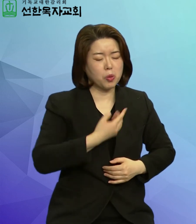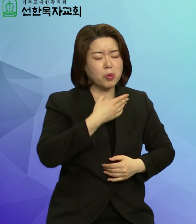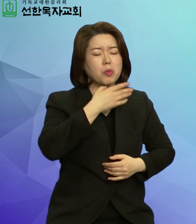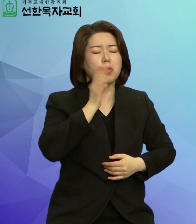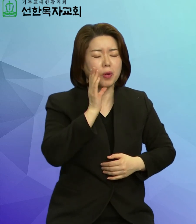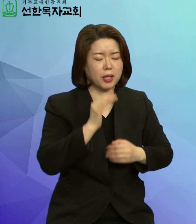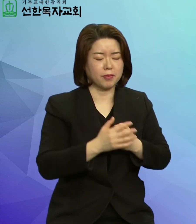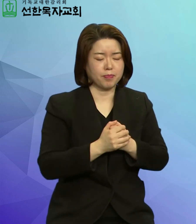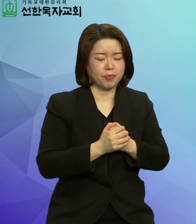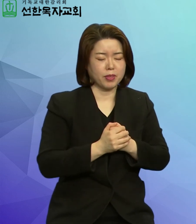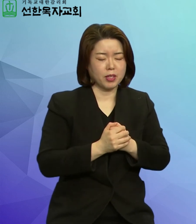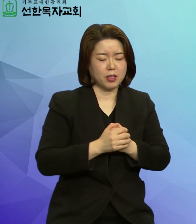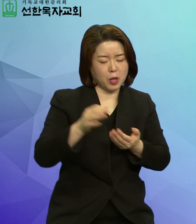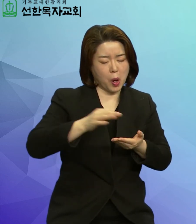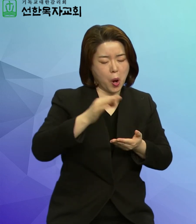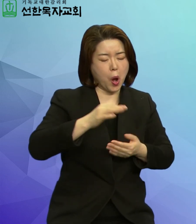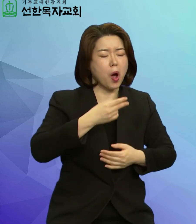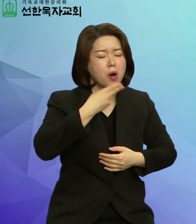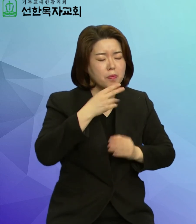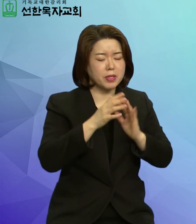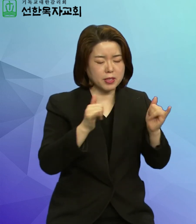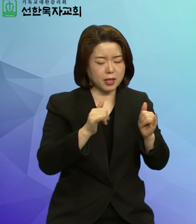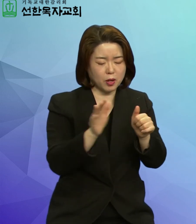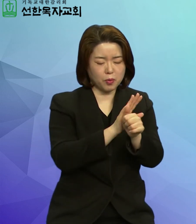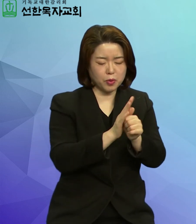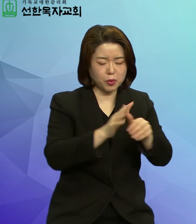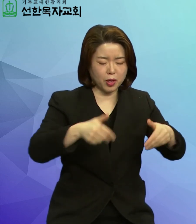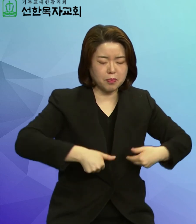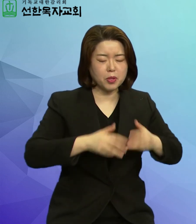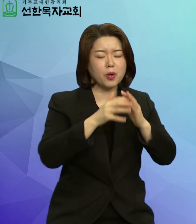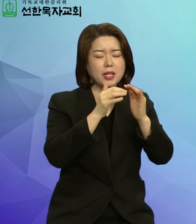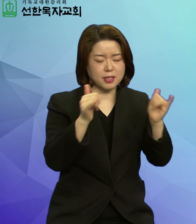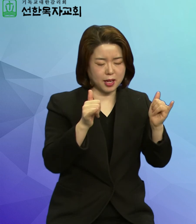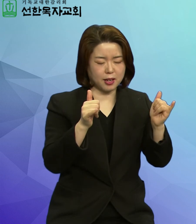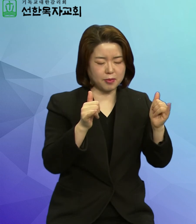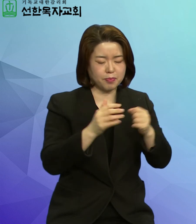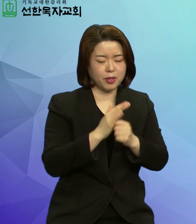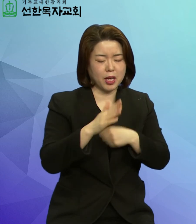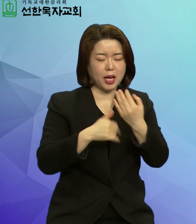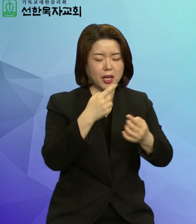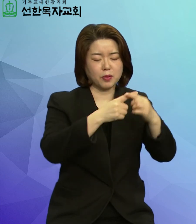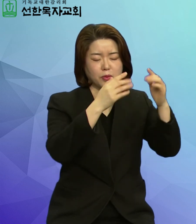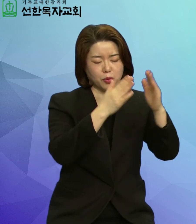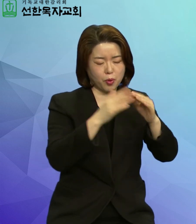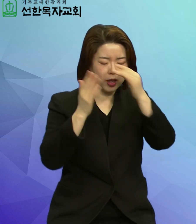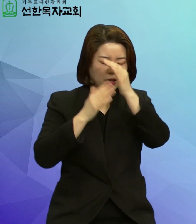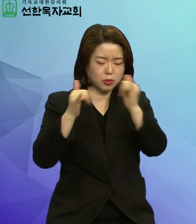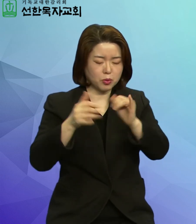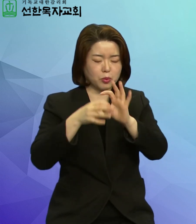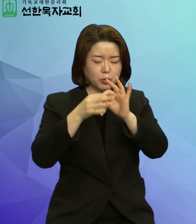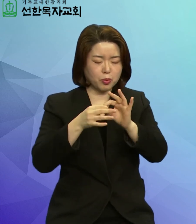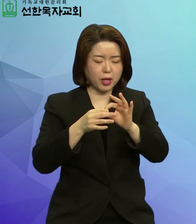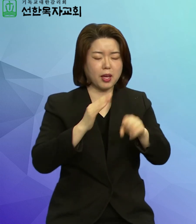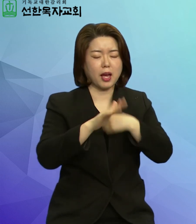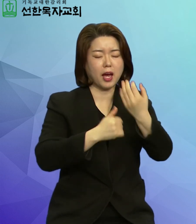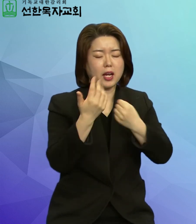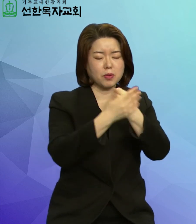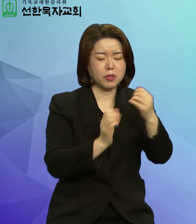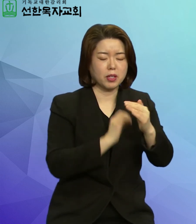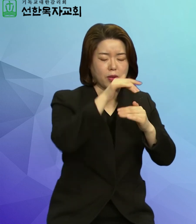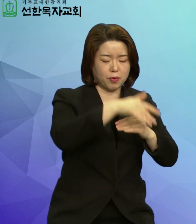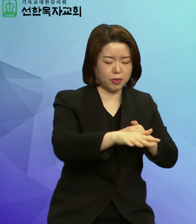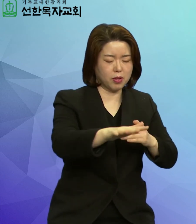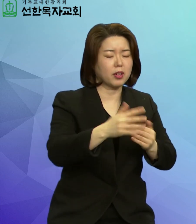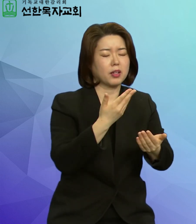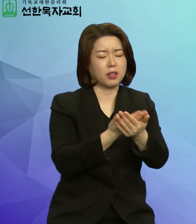노인들, 생계가 막막한 이들, 위로가 필요한 이들에게 하나님 교회와 성도들을 통하여 하나님의